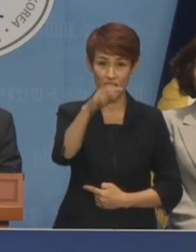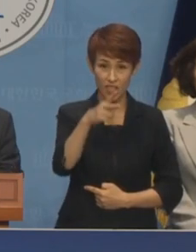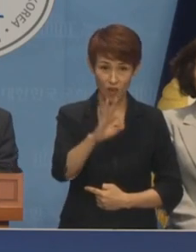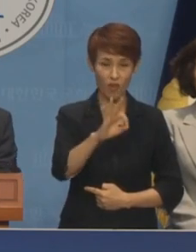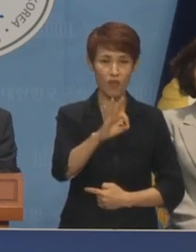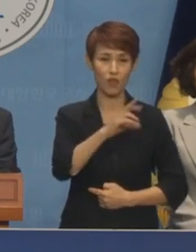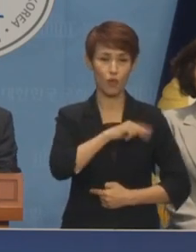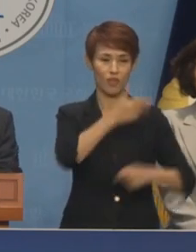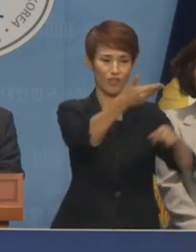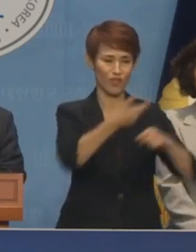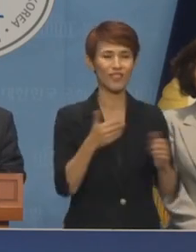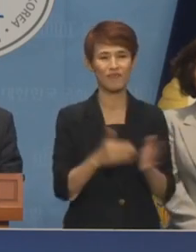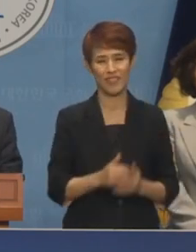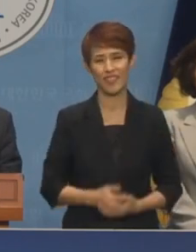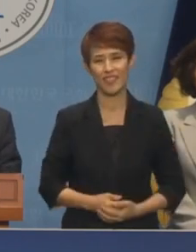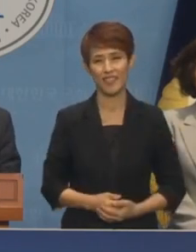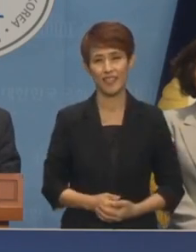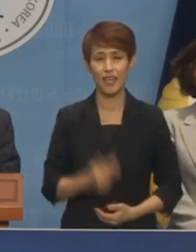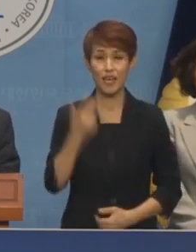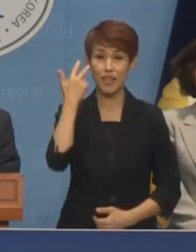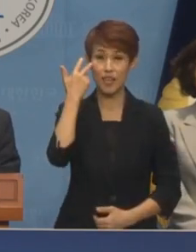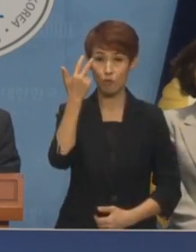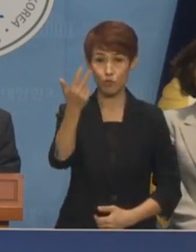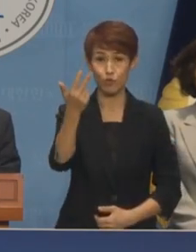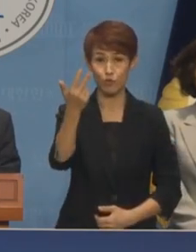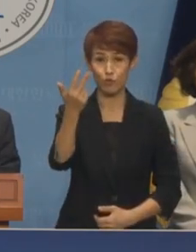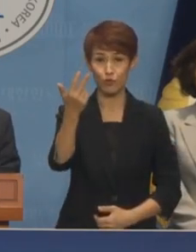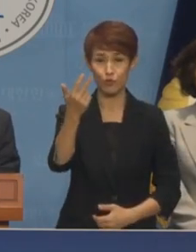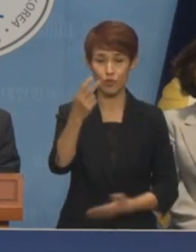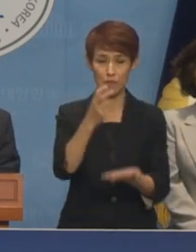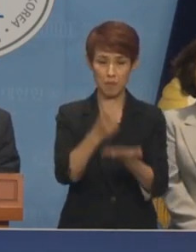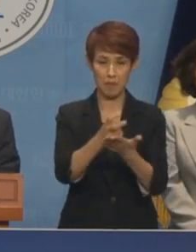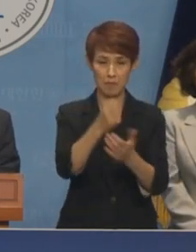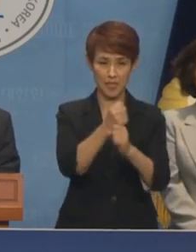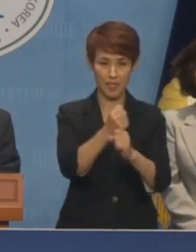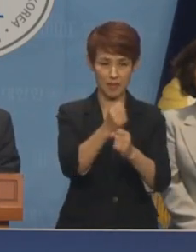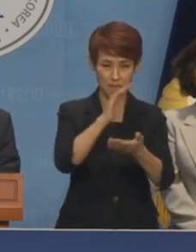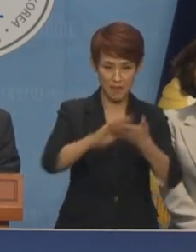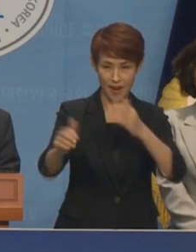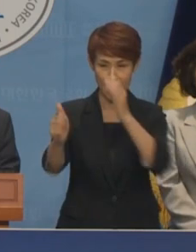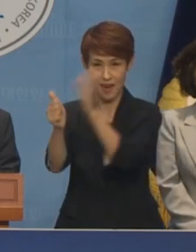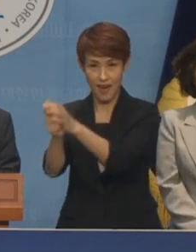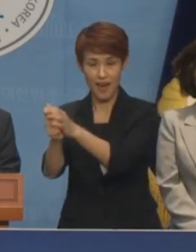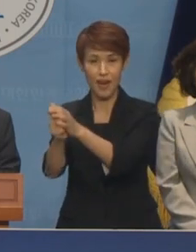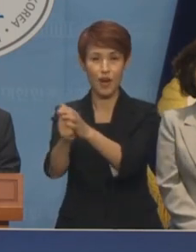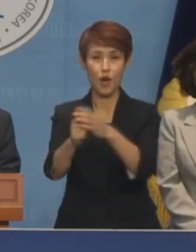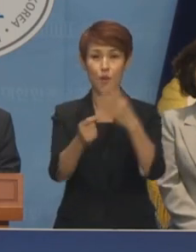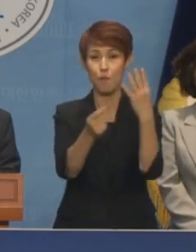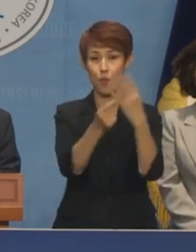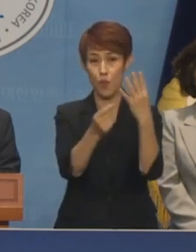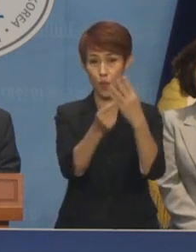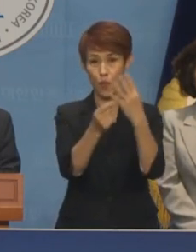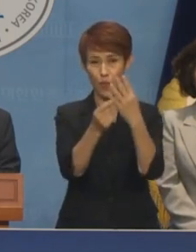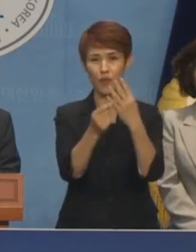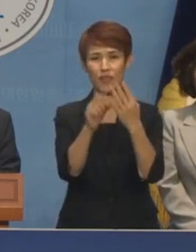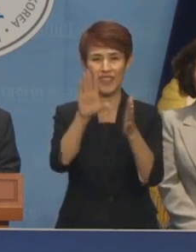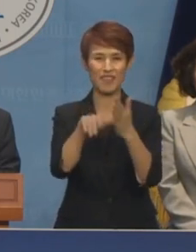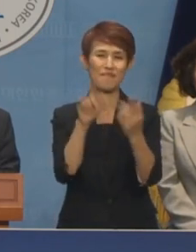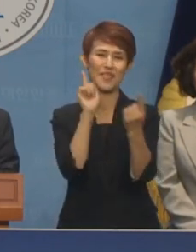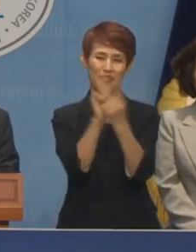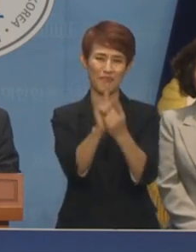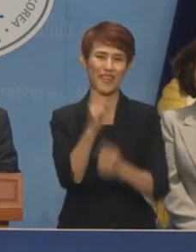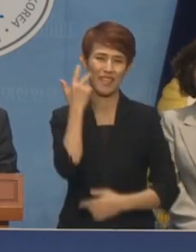법입니다. 다음 주 에피소드, 입법 이어달리기 에피소드 4에 대해서 인사드리겠습니다. 다음